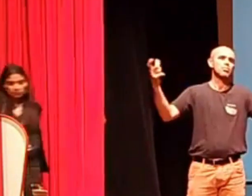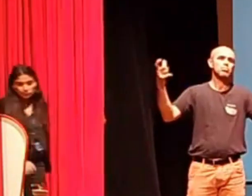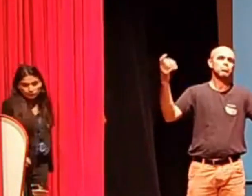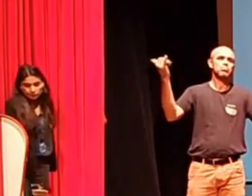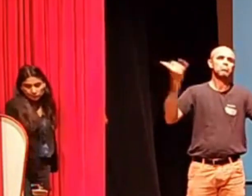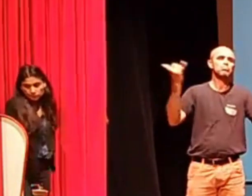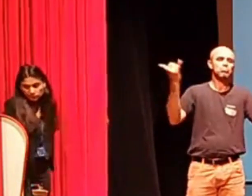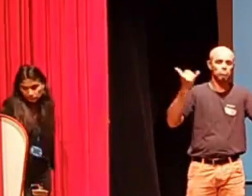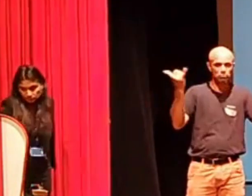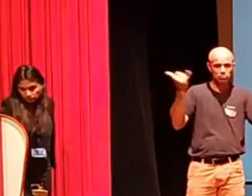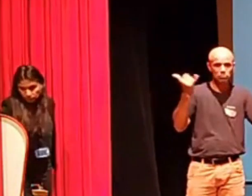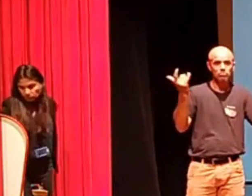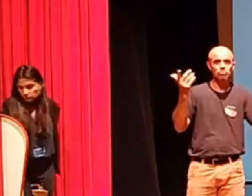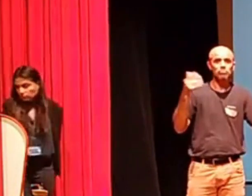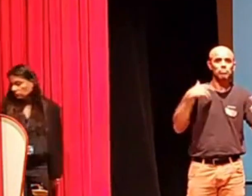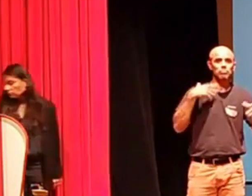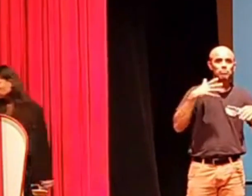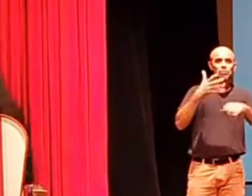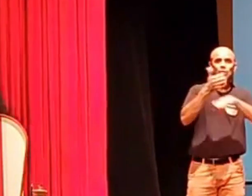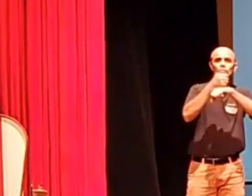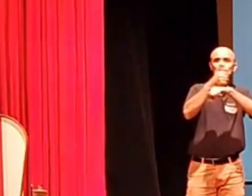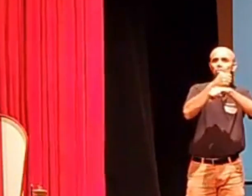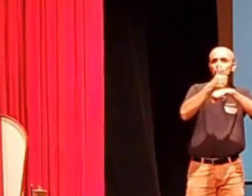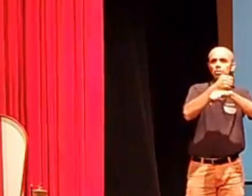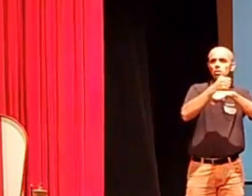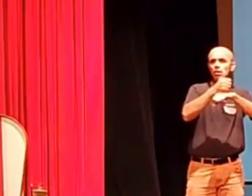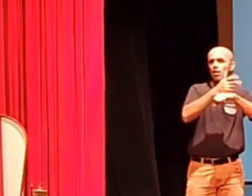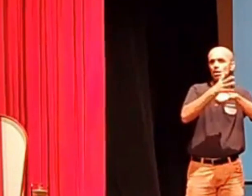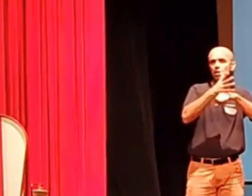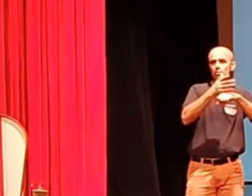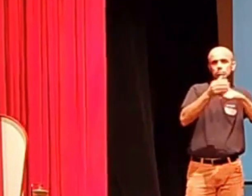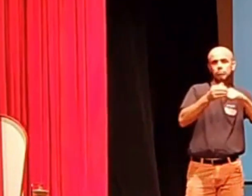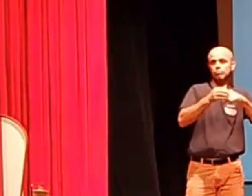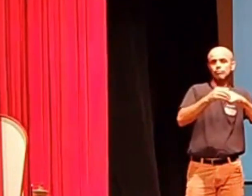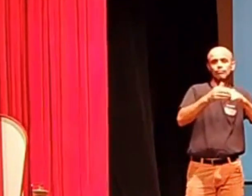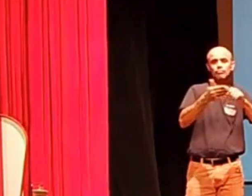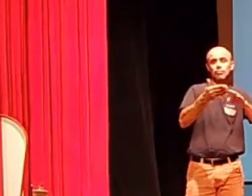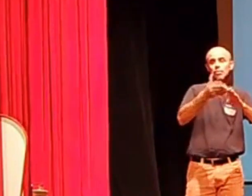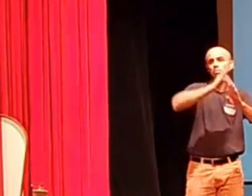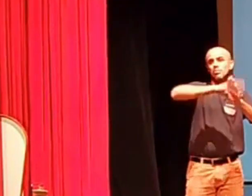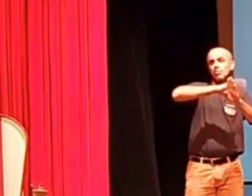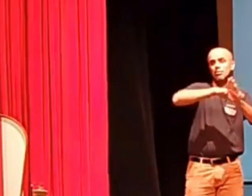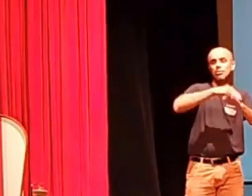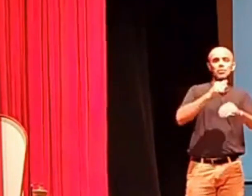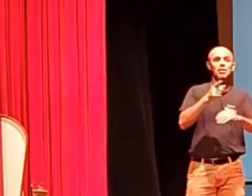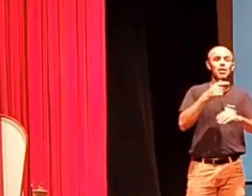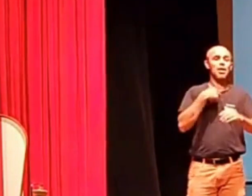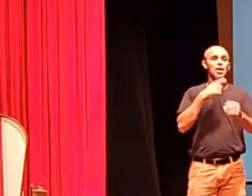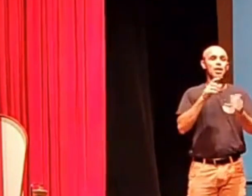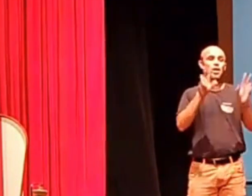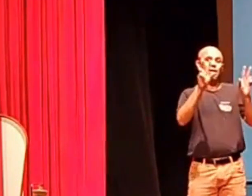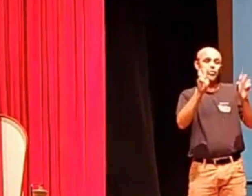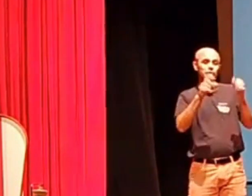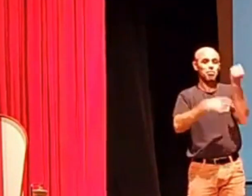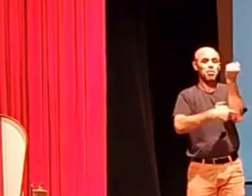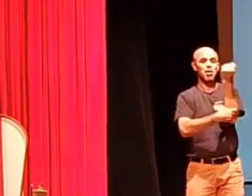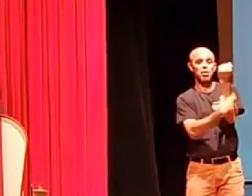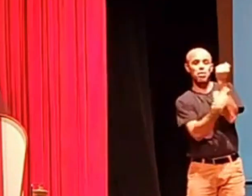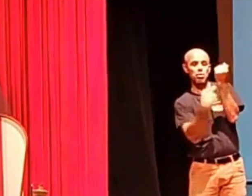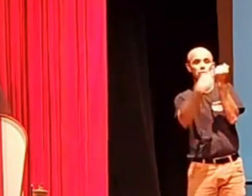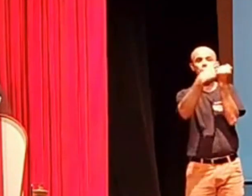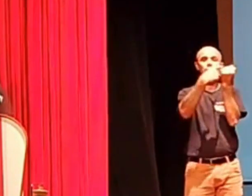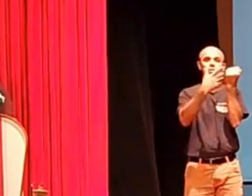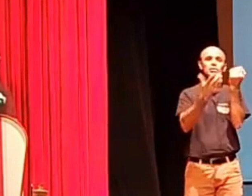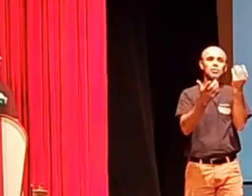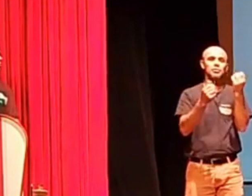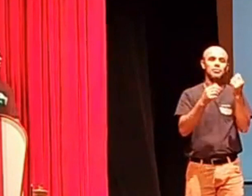de não profissionais, muitas vezes é utilizada a palavra, né, o termo desvio de coluna para se